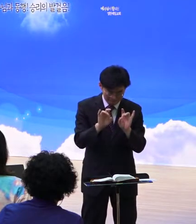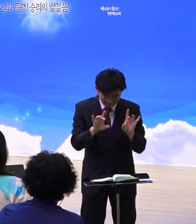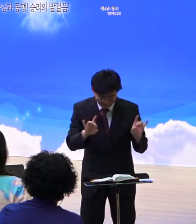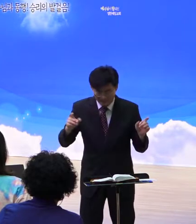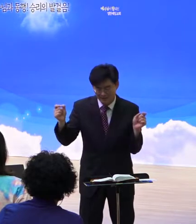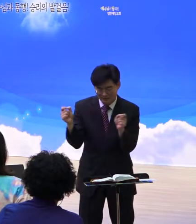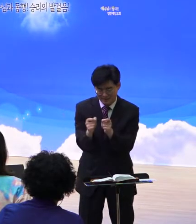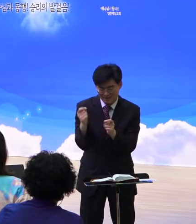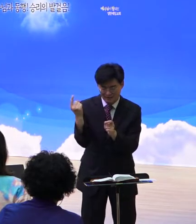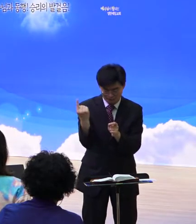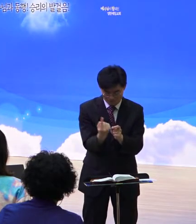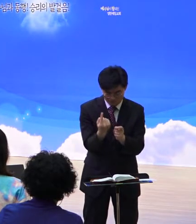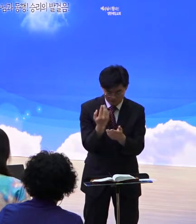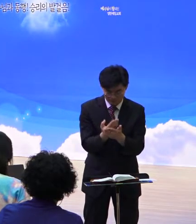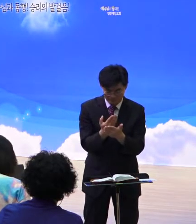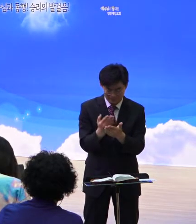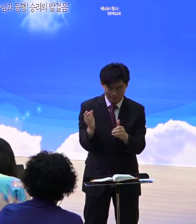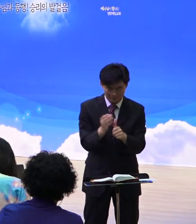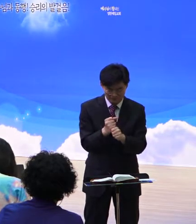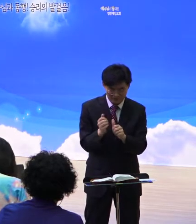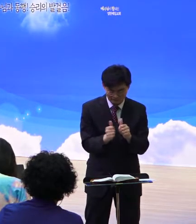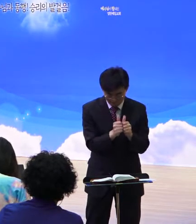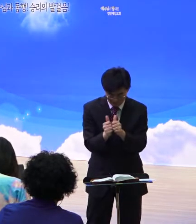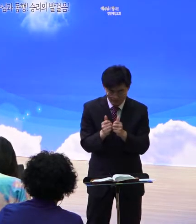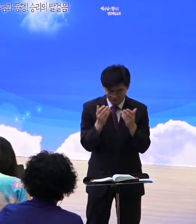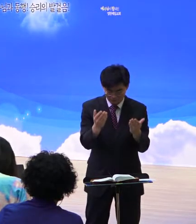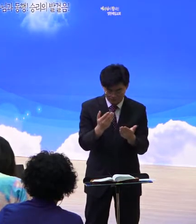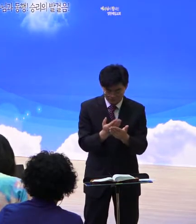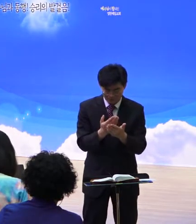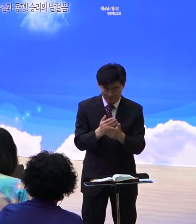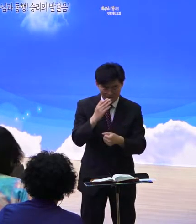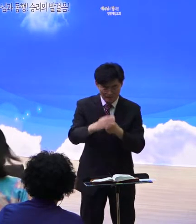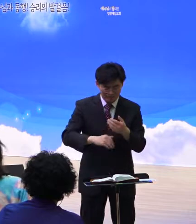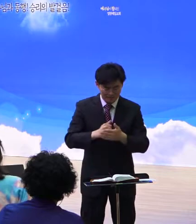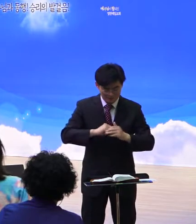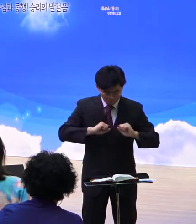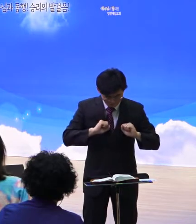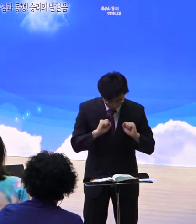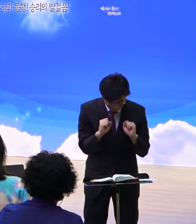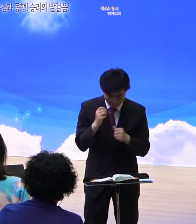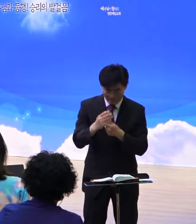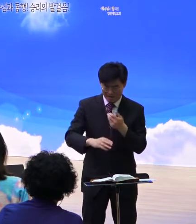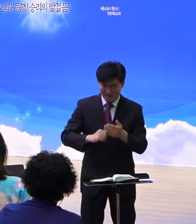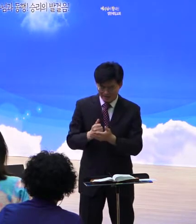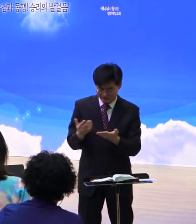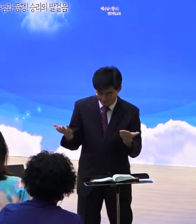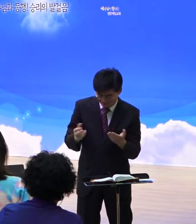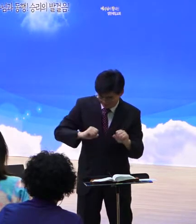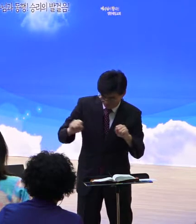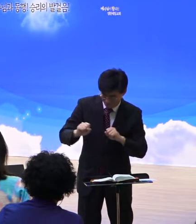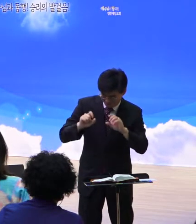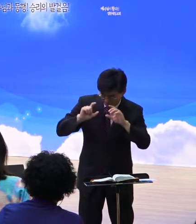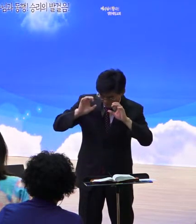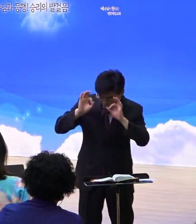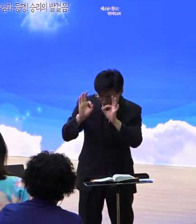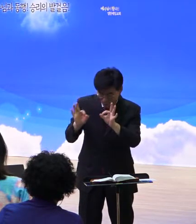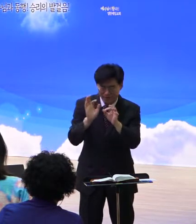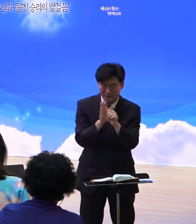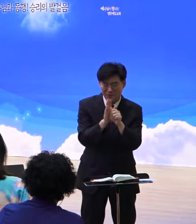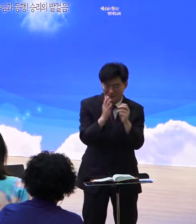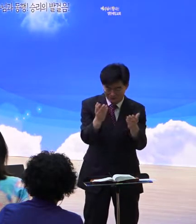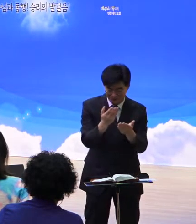역사하여 주시고 우리를 통해서 일하시며 우리가 하나님께 순종함으로 하나님의 일을 보게 하여 주시옵소서. 이 시간